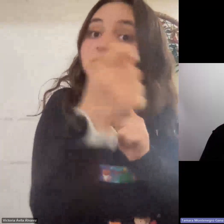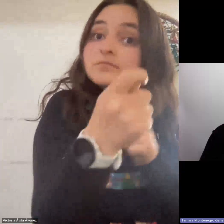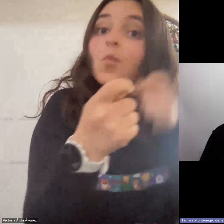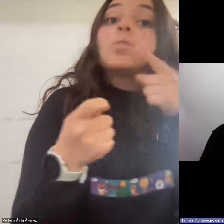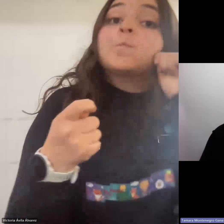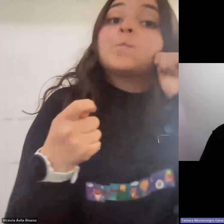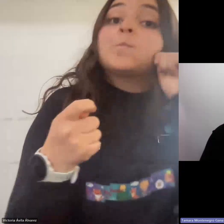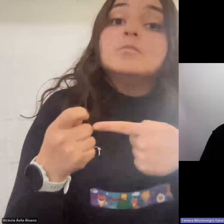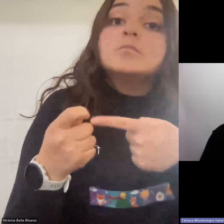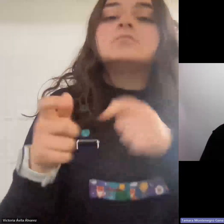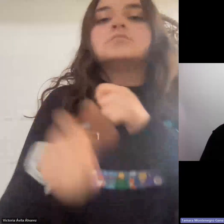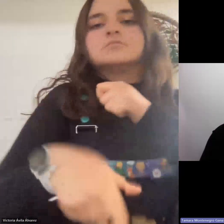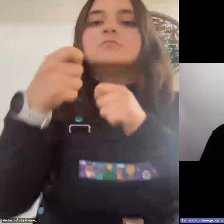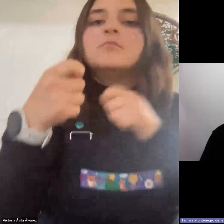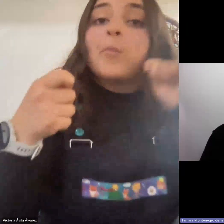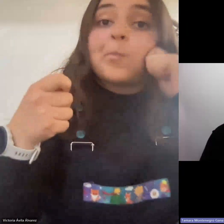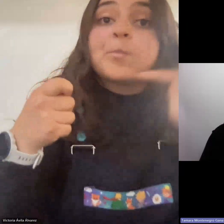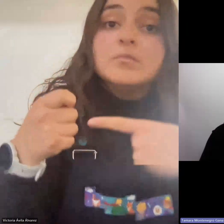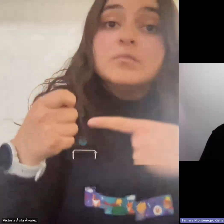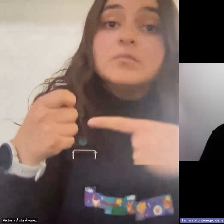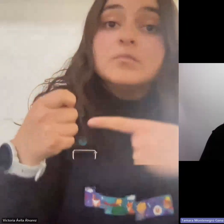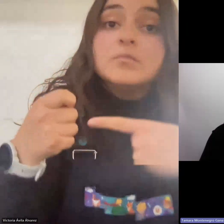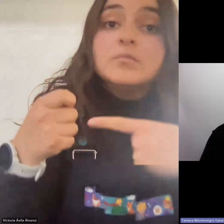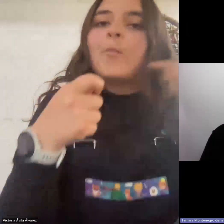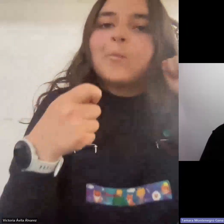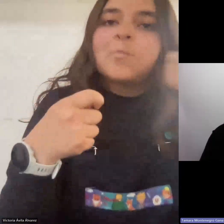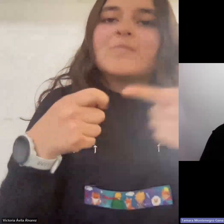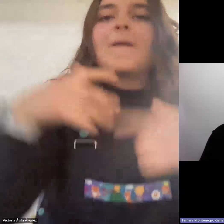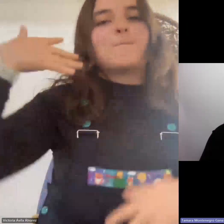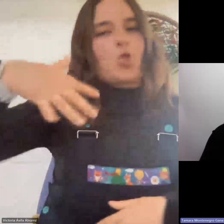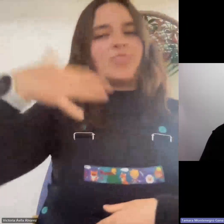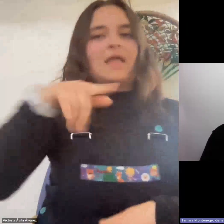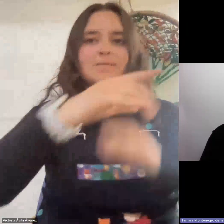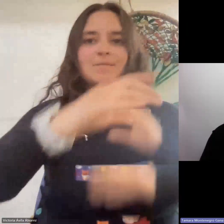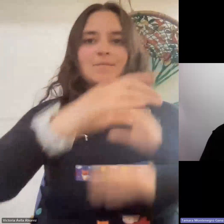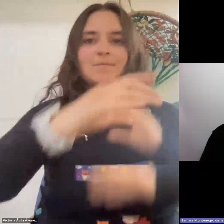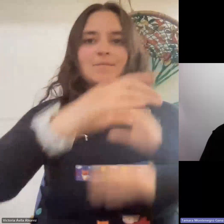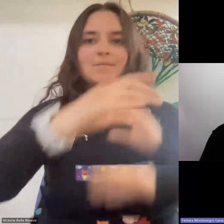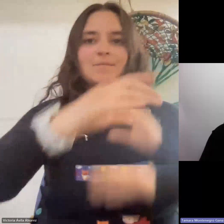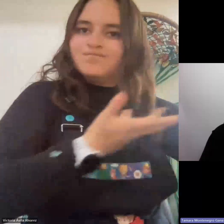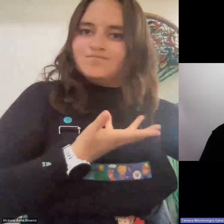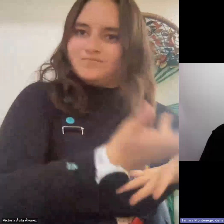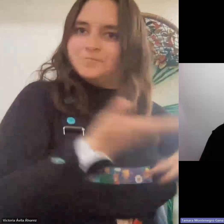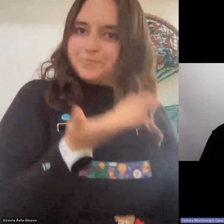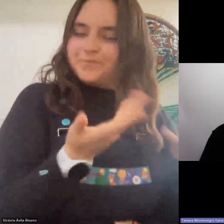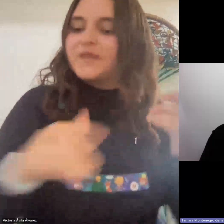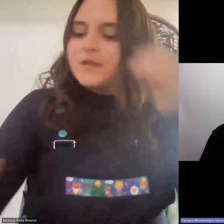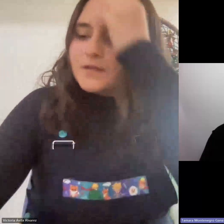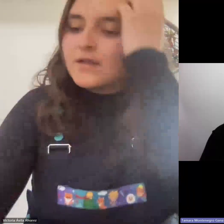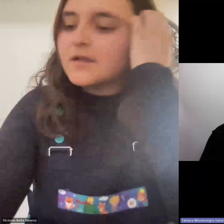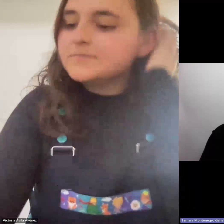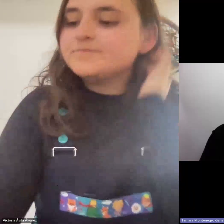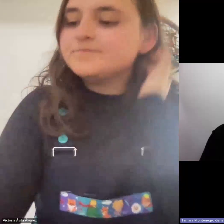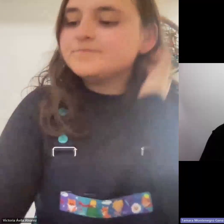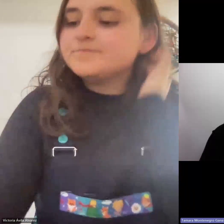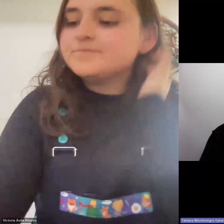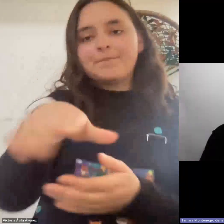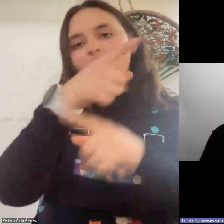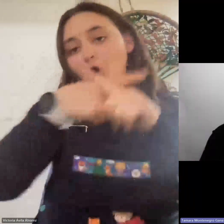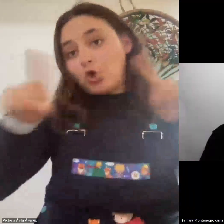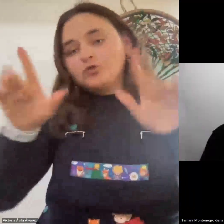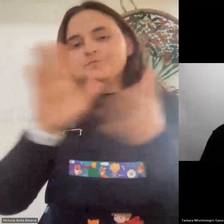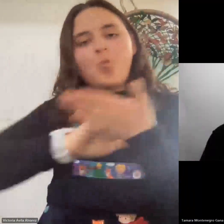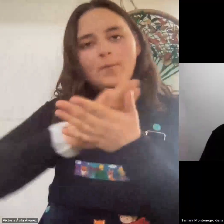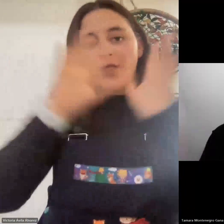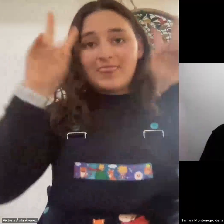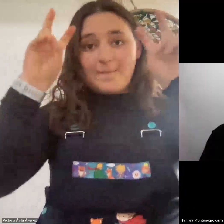puedan ir aprendiendo, les voy mostrando, recordando, que recuerden el gesto de la persona que ya pusieron, porque es importante para que ellos puedan comunicarse.